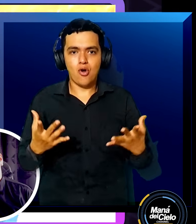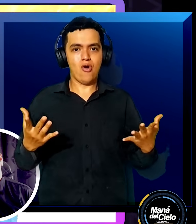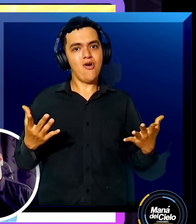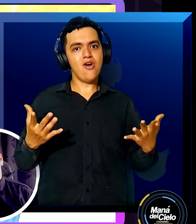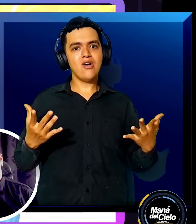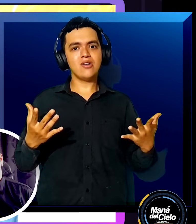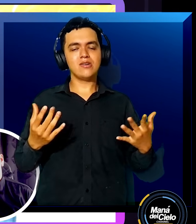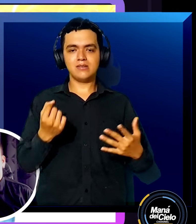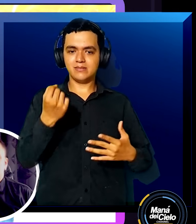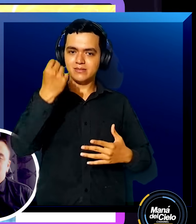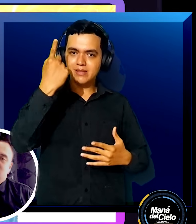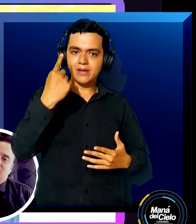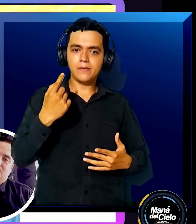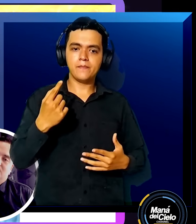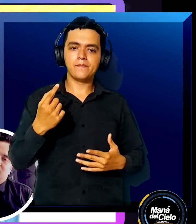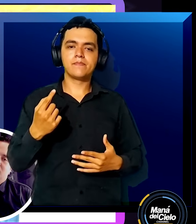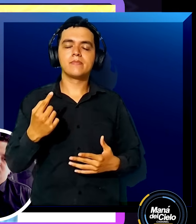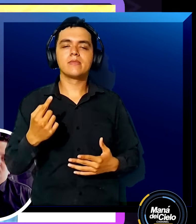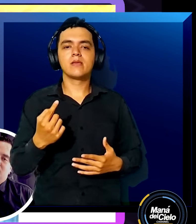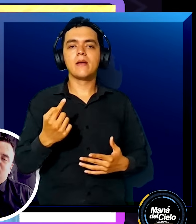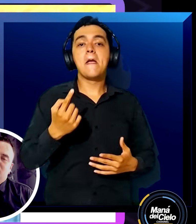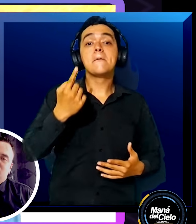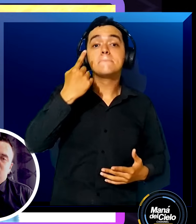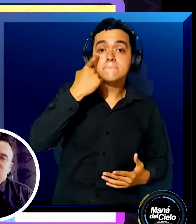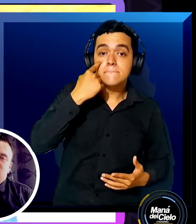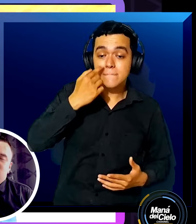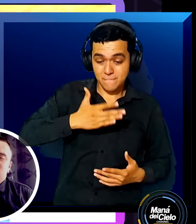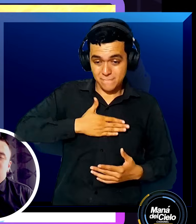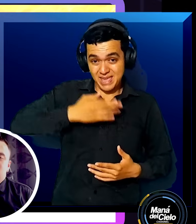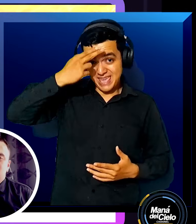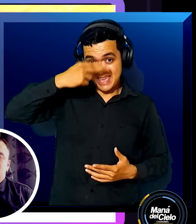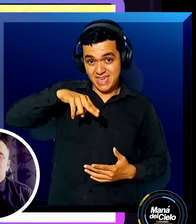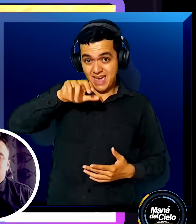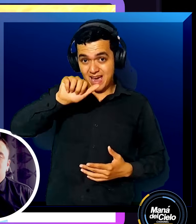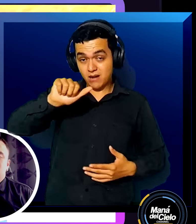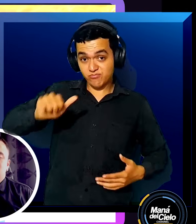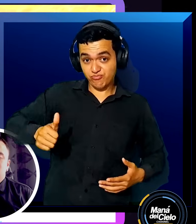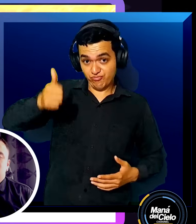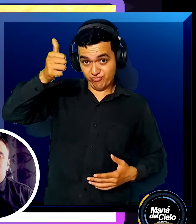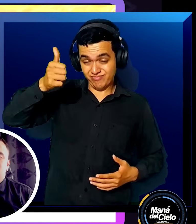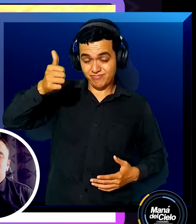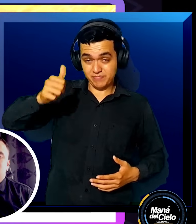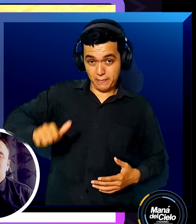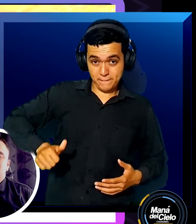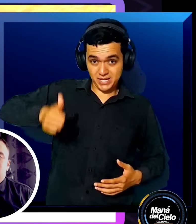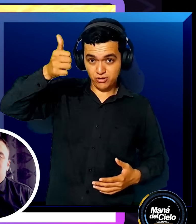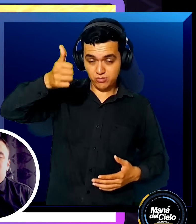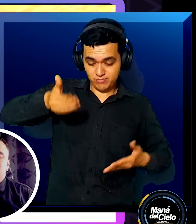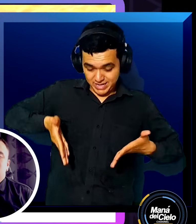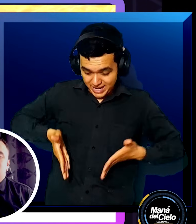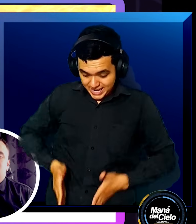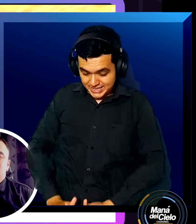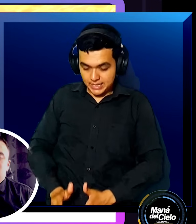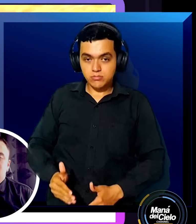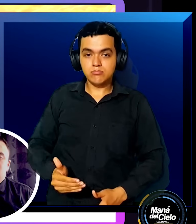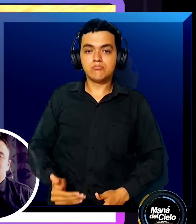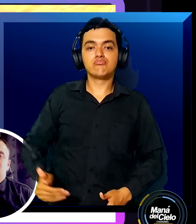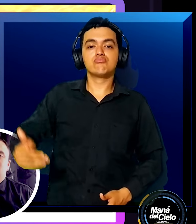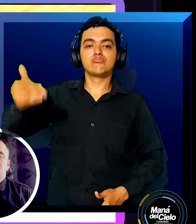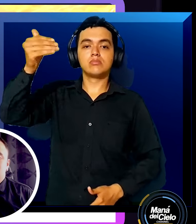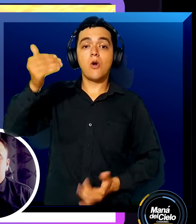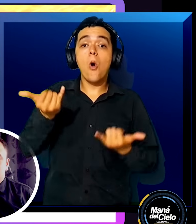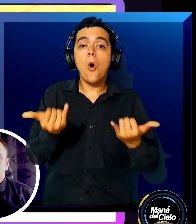vas a comenzar un proceso de pujar, a pujar, porque si tú no pujas, entonces la criatura que ya está bajando,